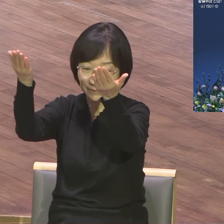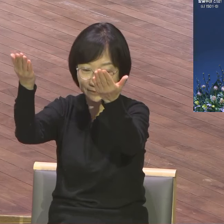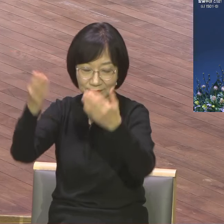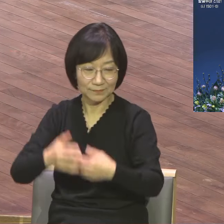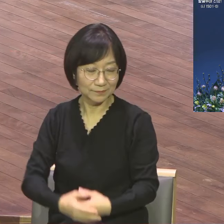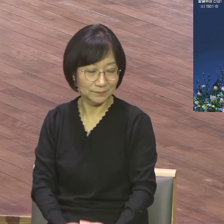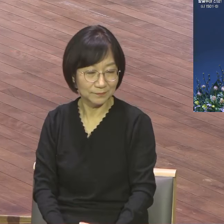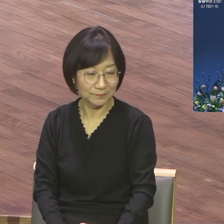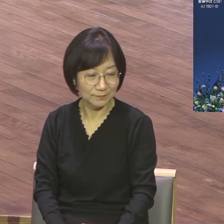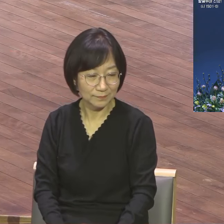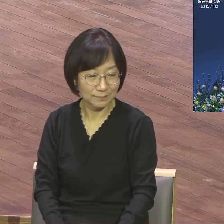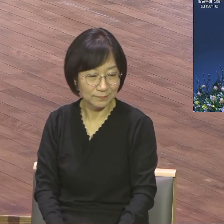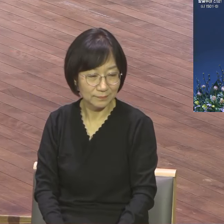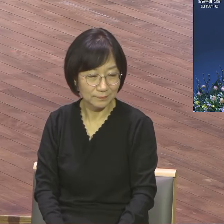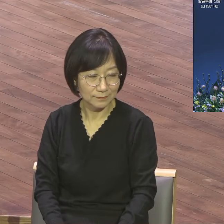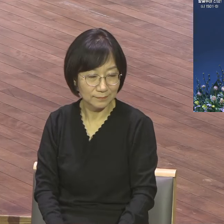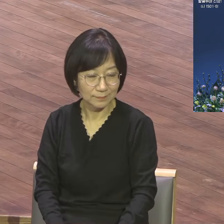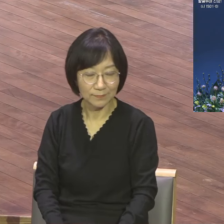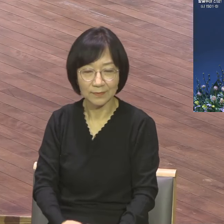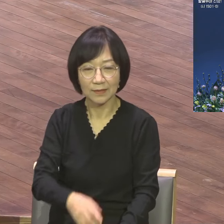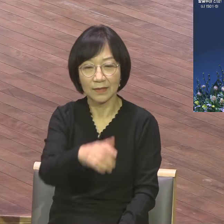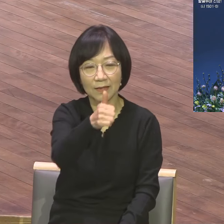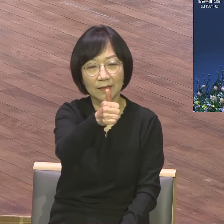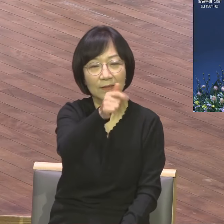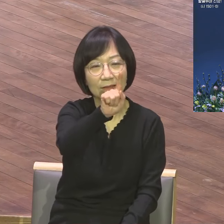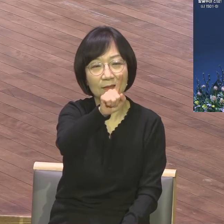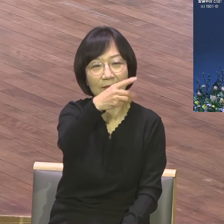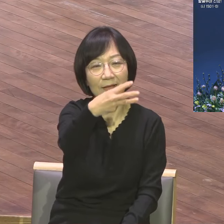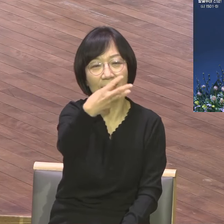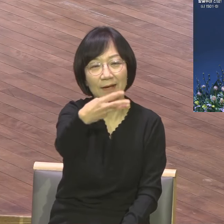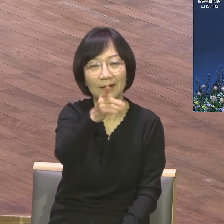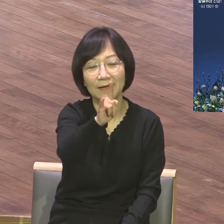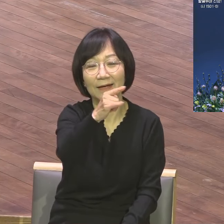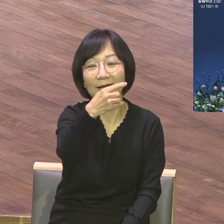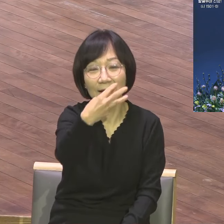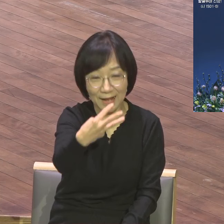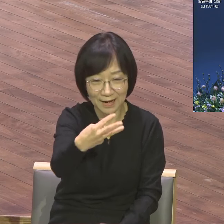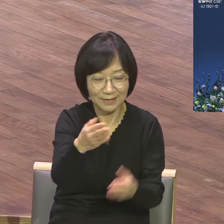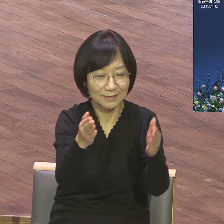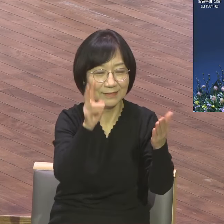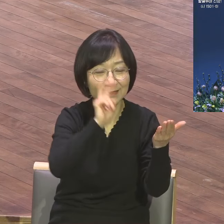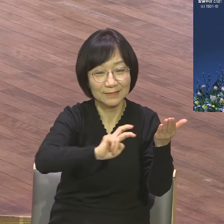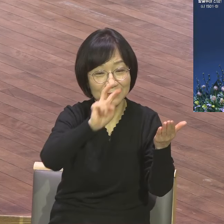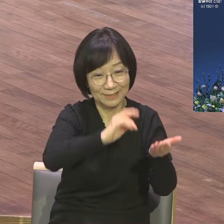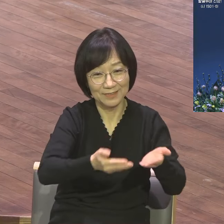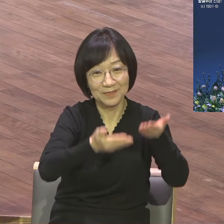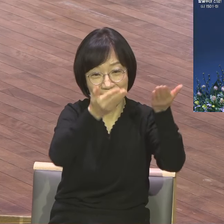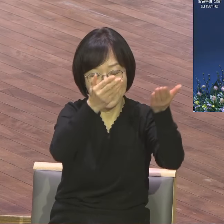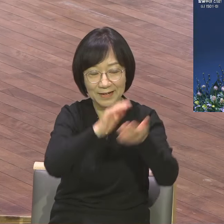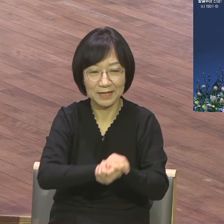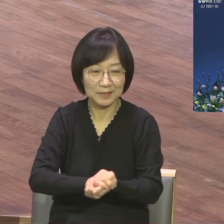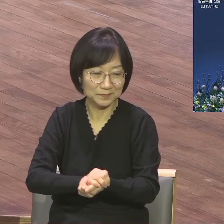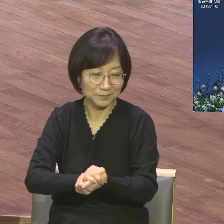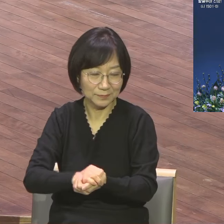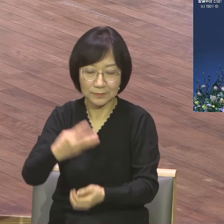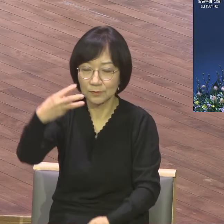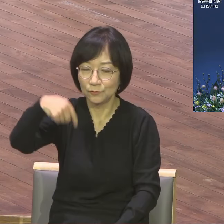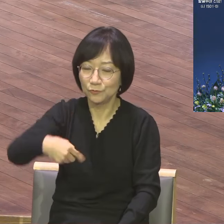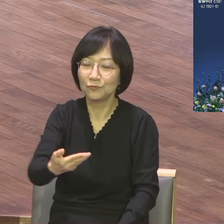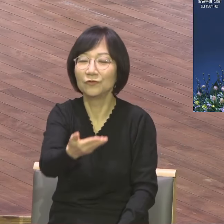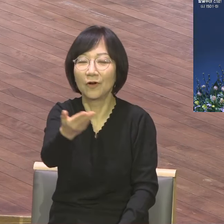찬양하라 할렐 찬양하라. 루는 너희 그런 뜻이에요. 야는 여호와예요.